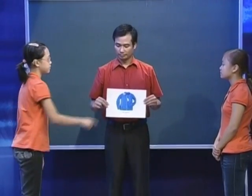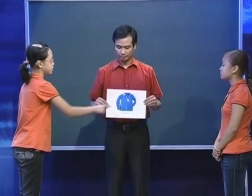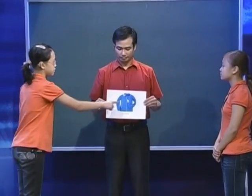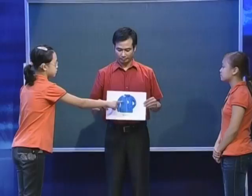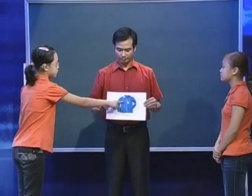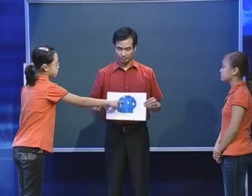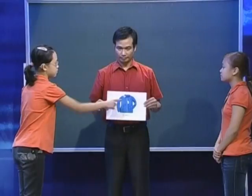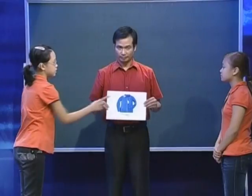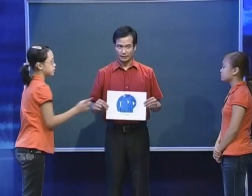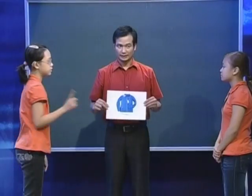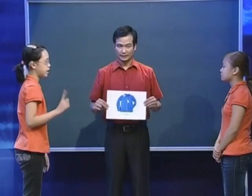Đây là áo gì đấy?